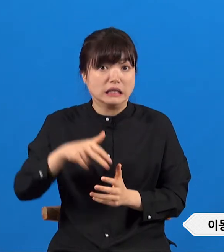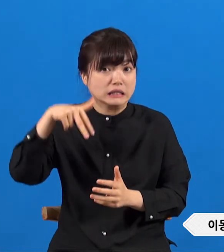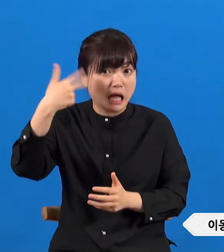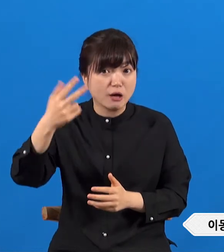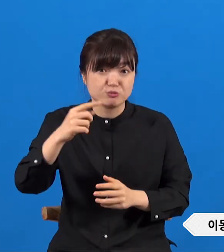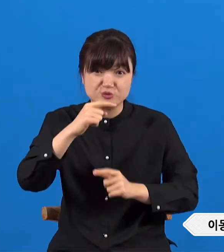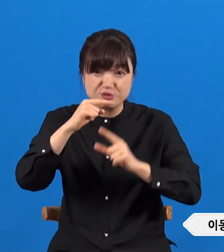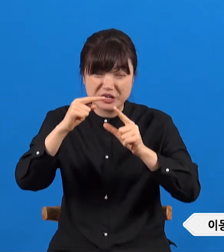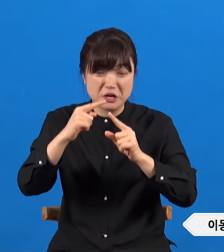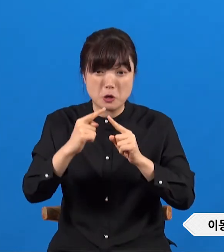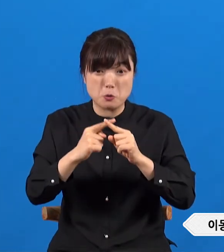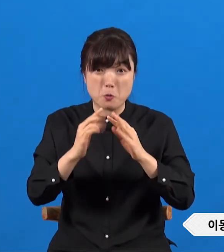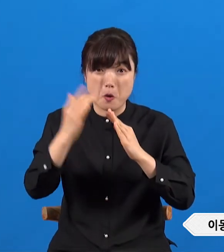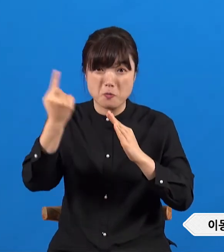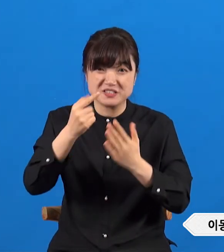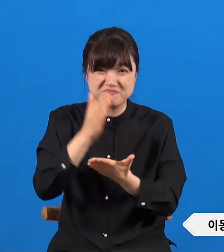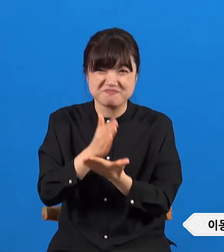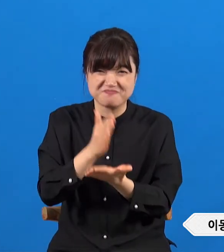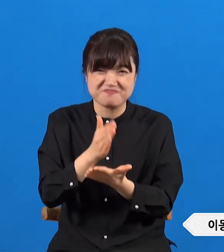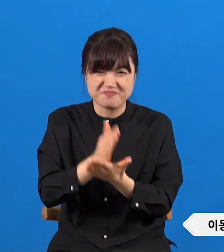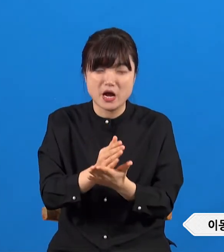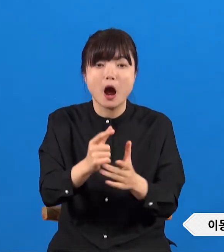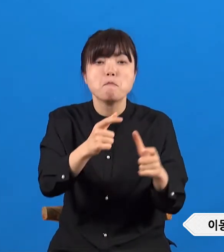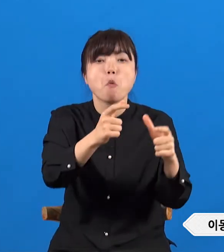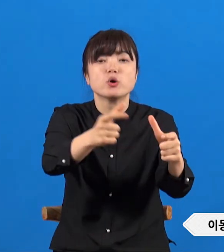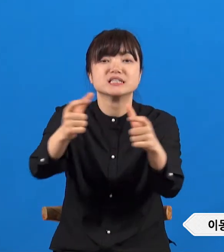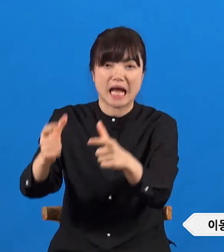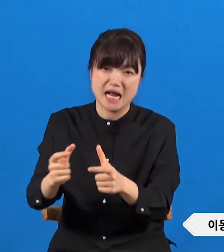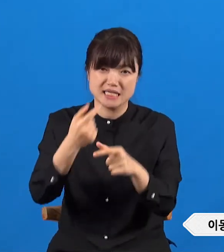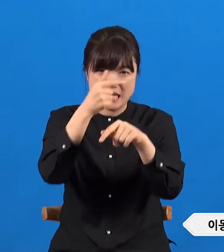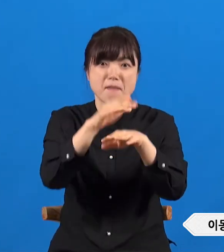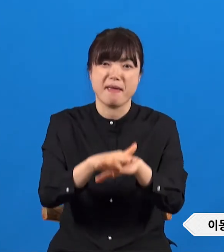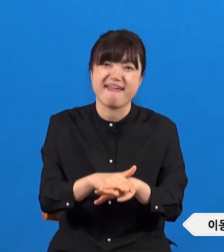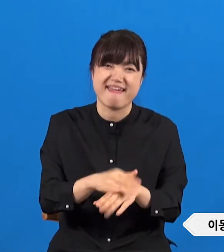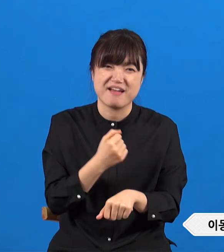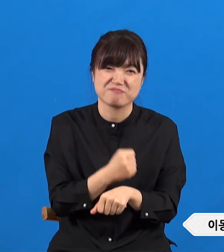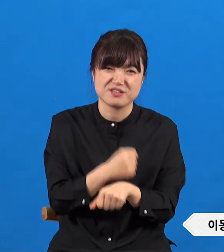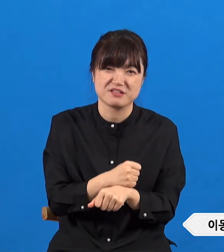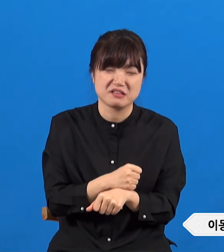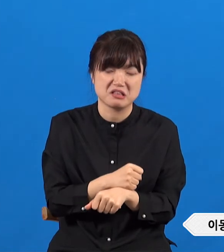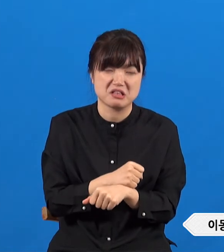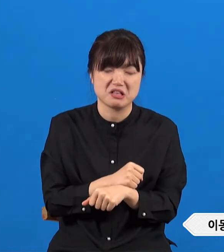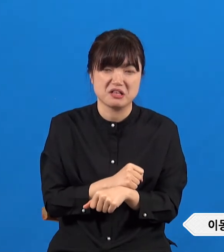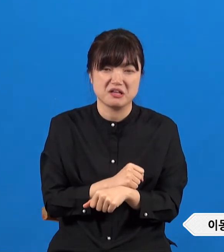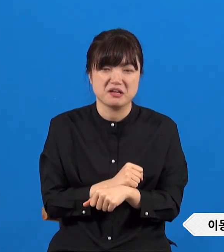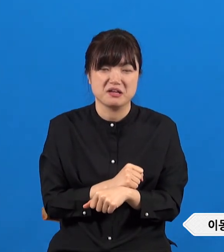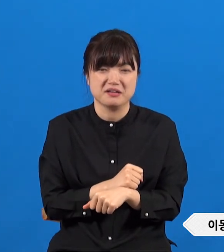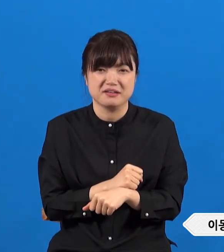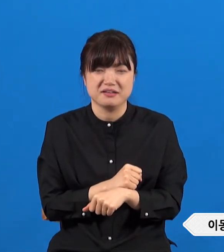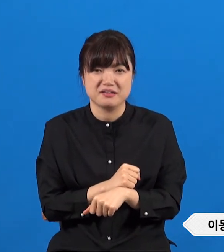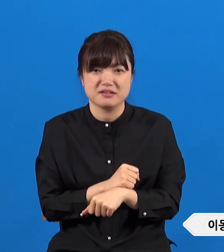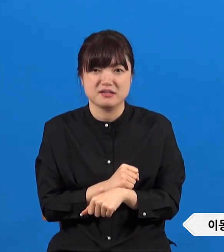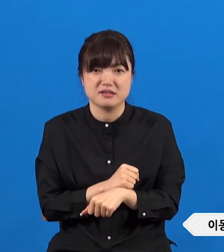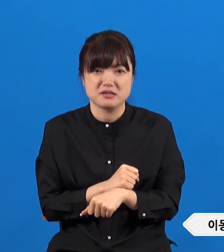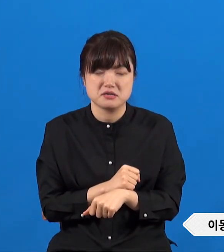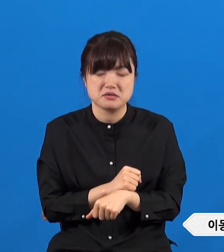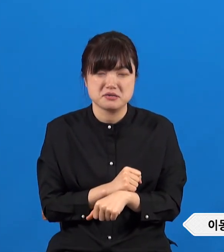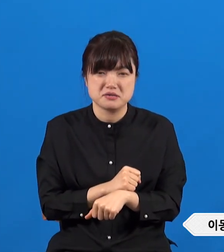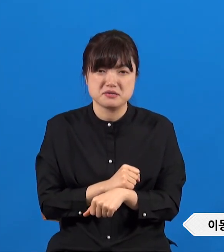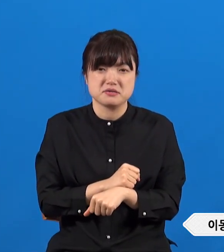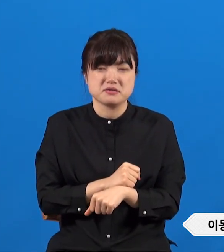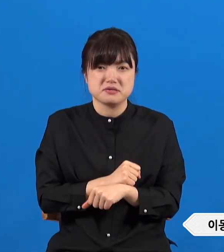다음 주일은. 네, 거기로 가야 돼요. 목장 예배로 다. 안 나왔던 분들은 내려가서 지금 안내